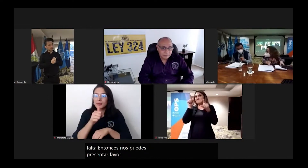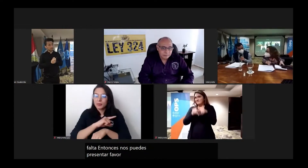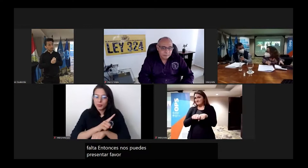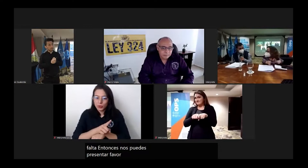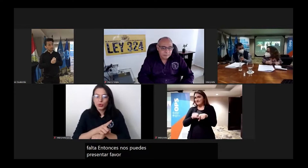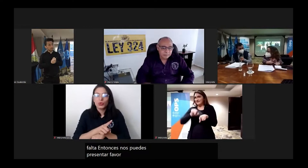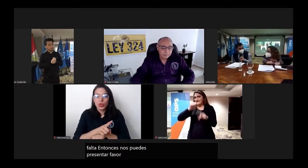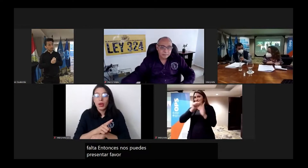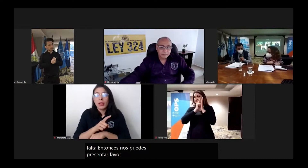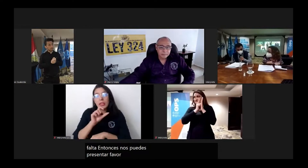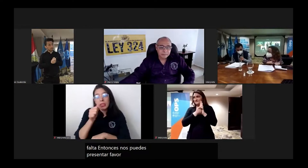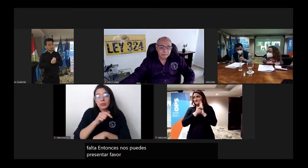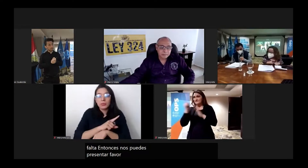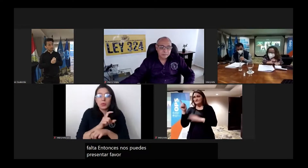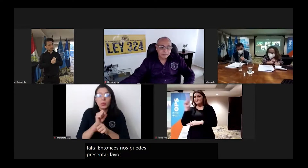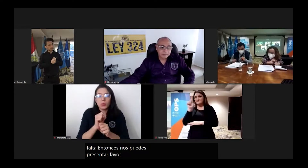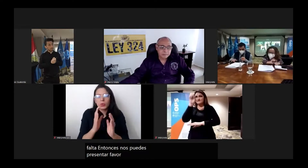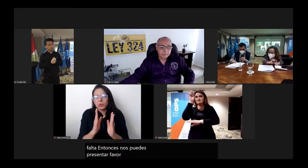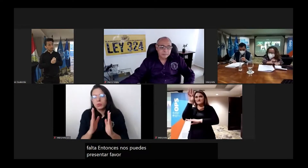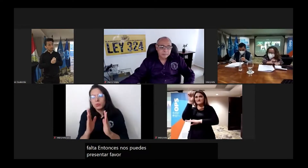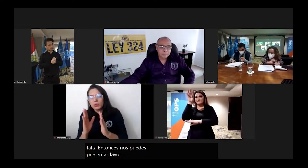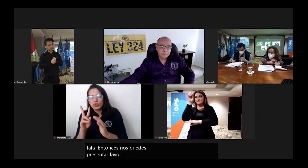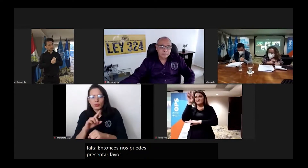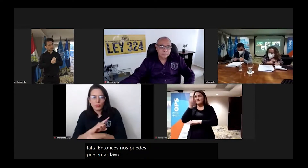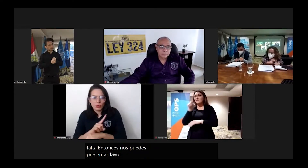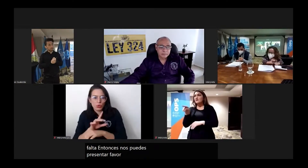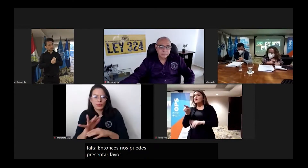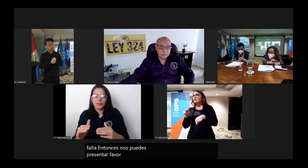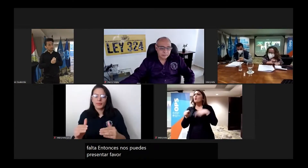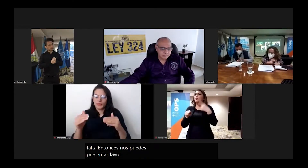minutos más para que puedan integrar. Realmente hay otro